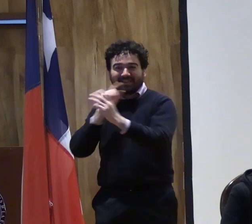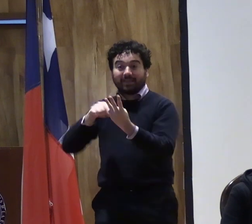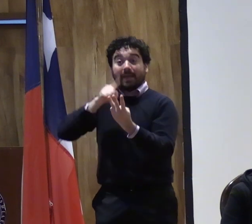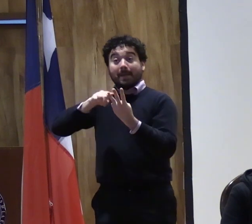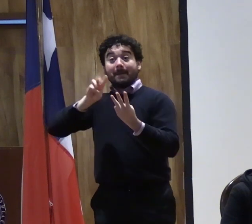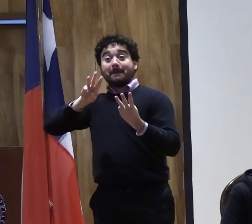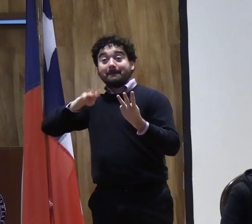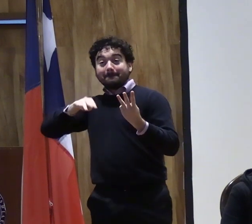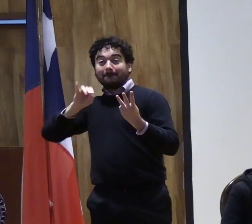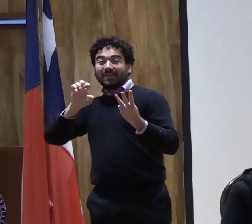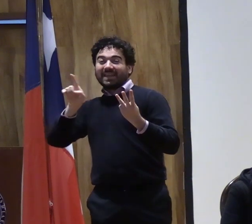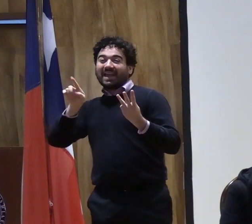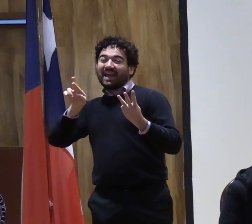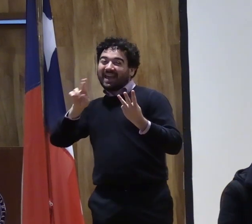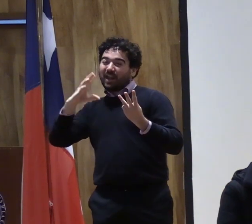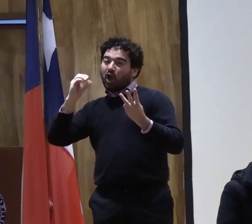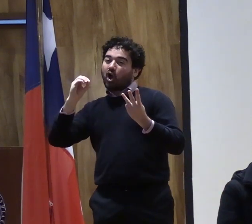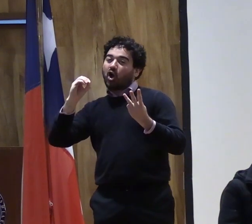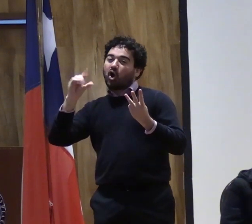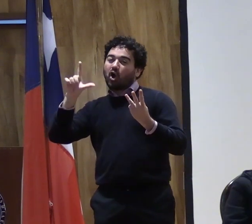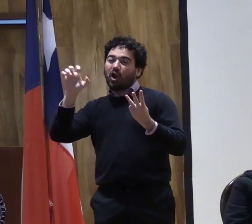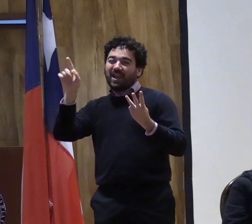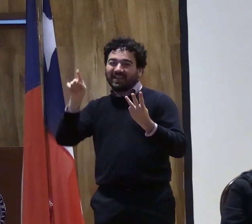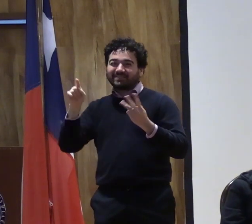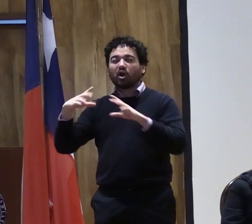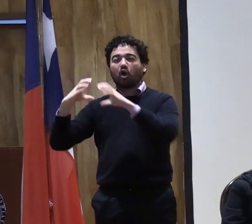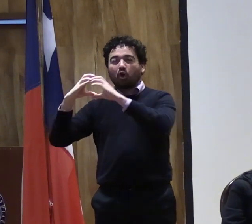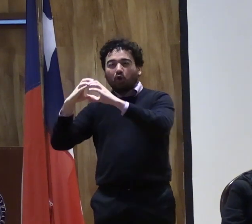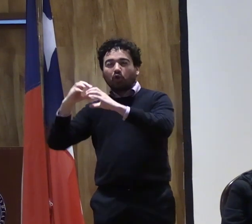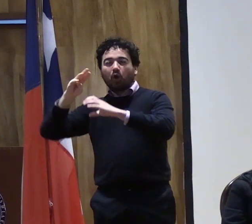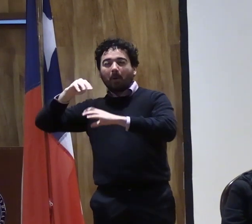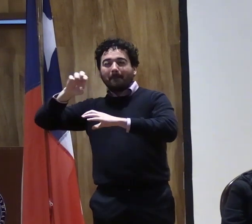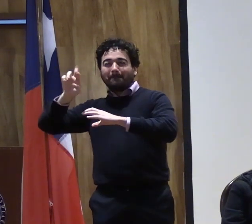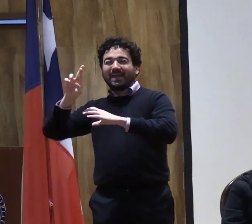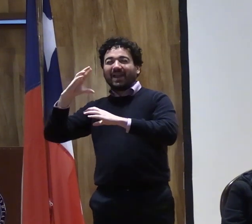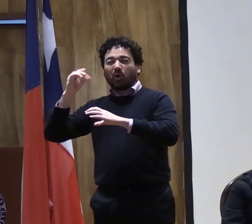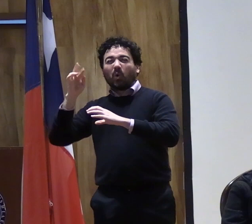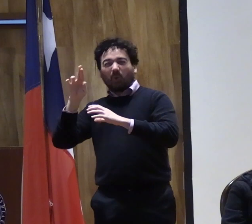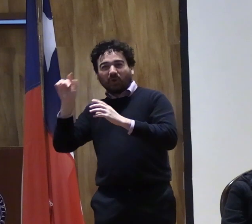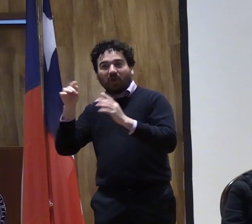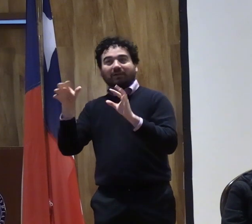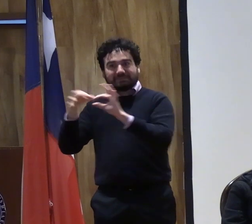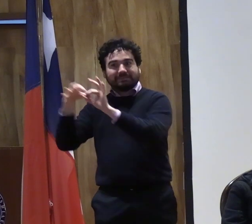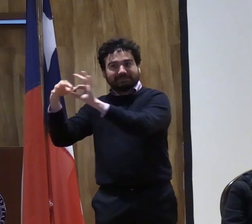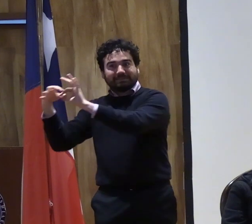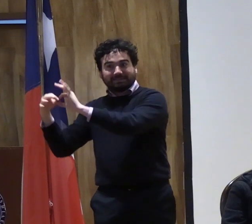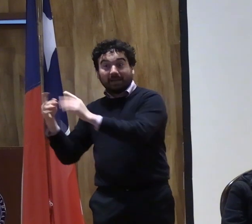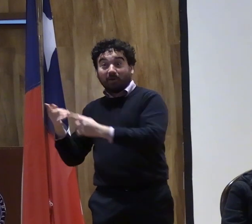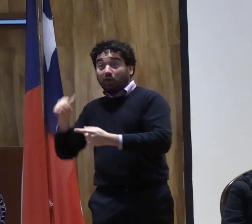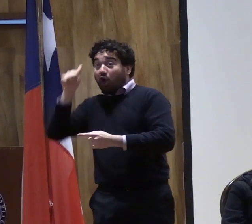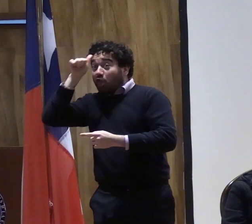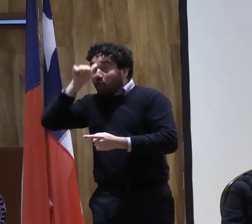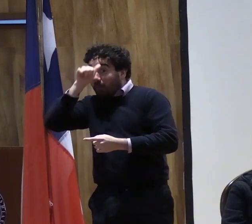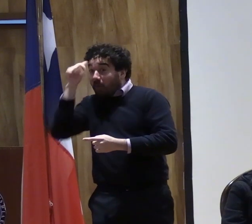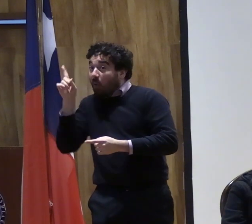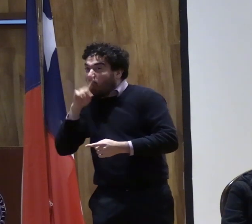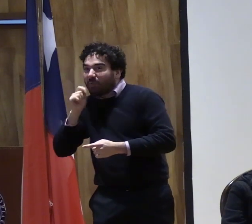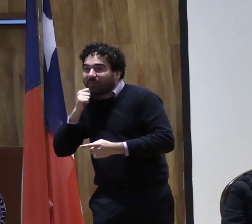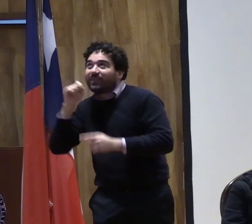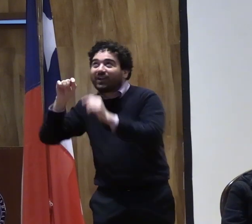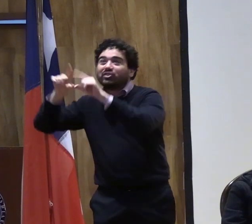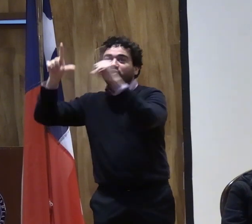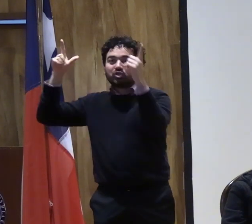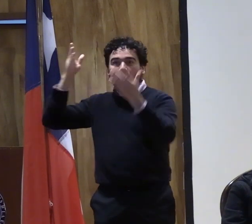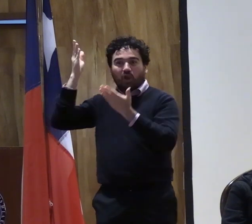el sábado es de Saturno, aunque ahí era el día del Sabbat, también ahí hay un pequeño cambio, y